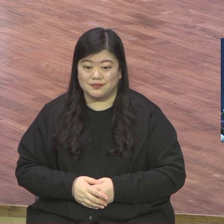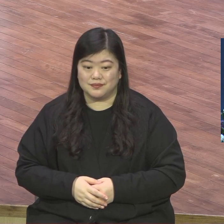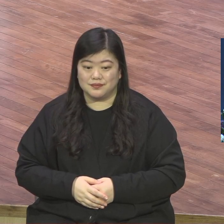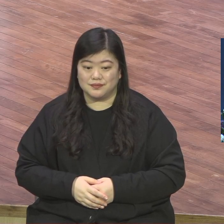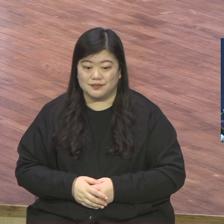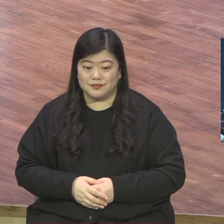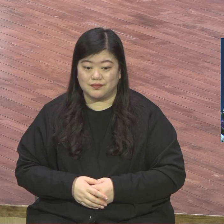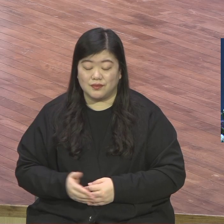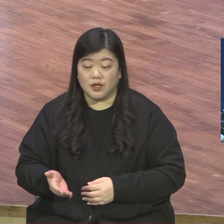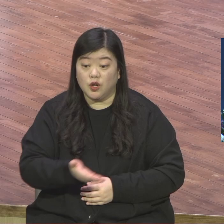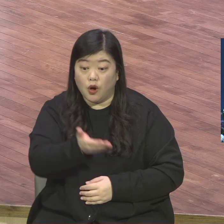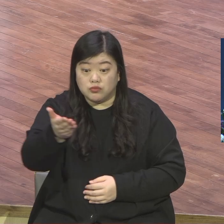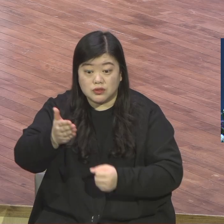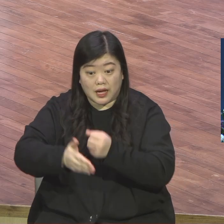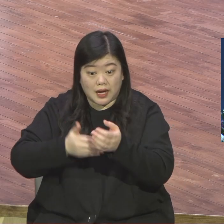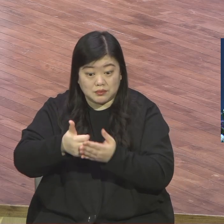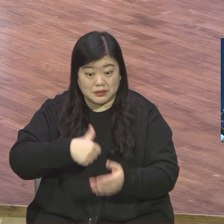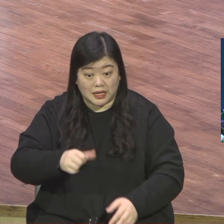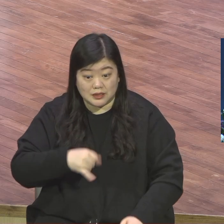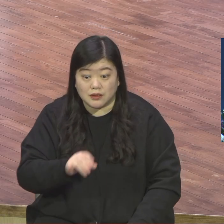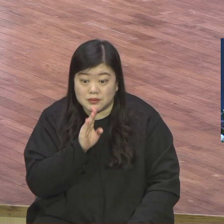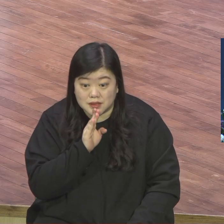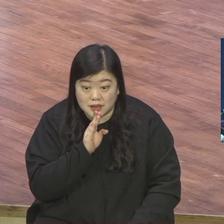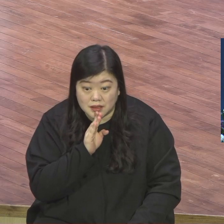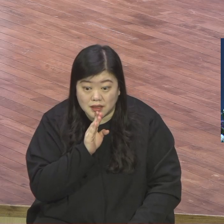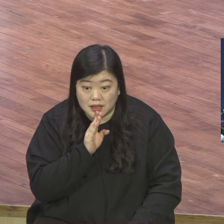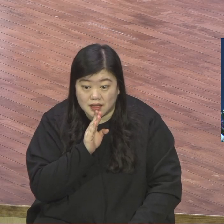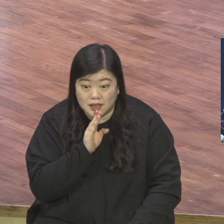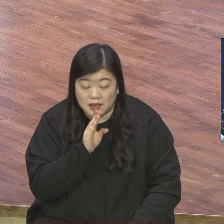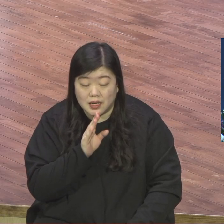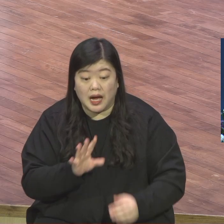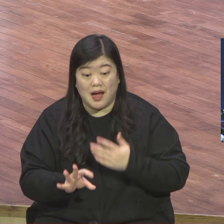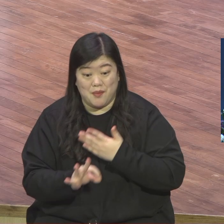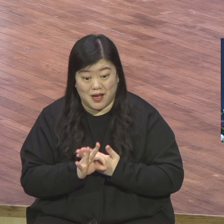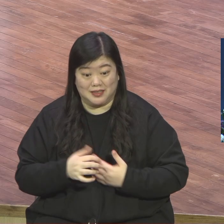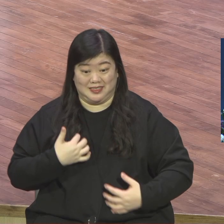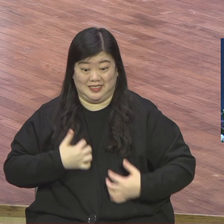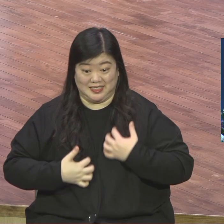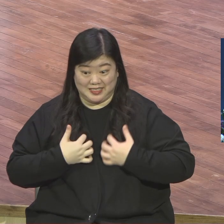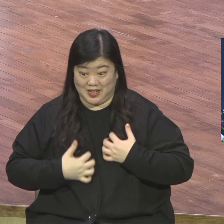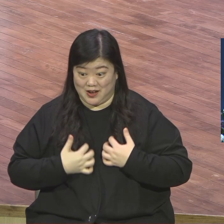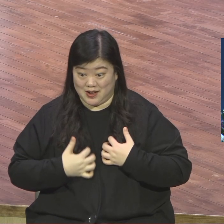그 여러분이에요. 그 즐거움을 이 즐거움의 근원을 사도